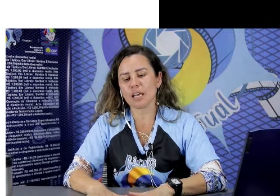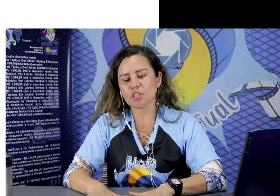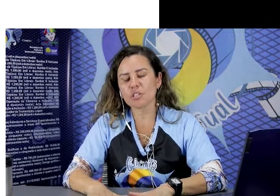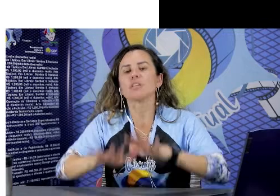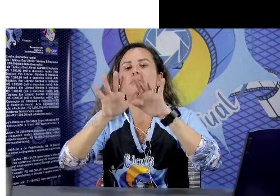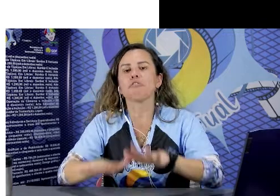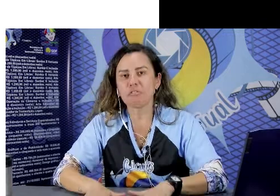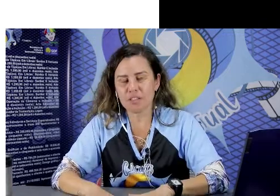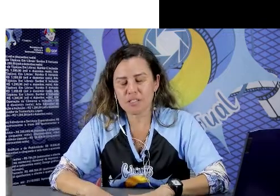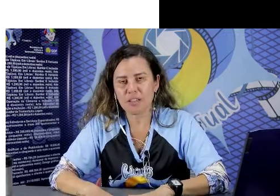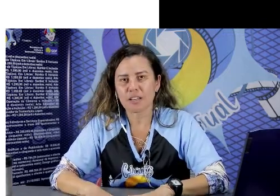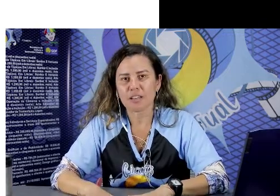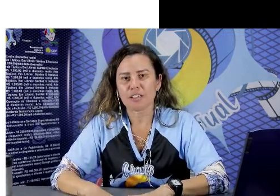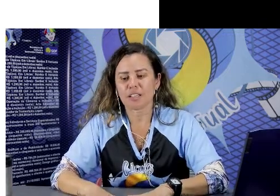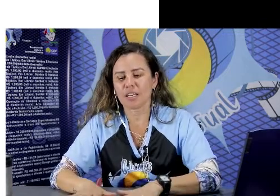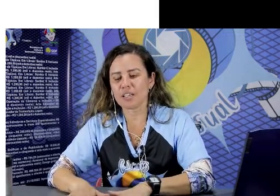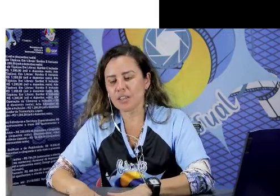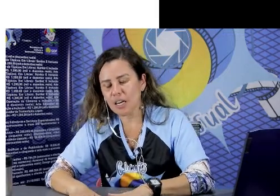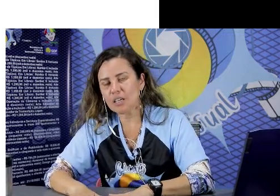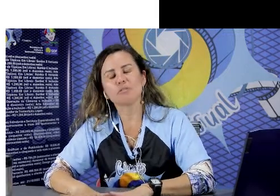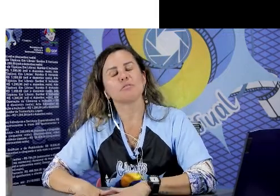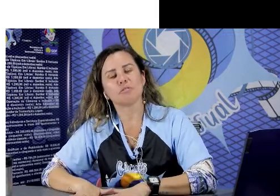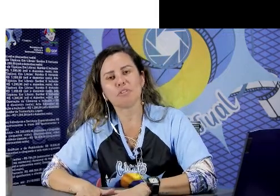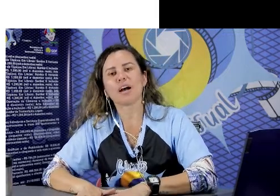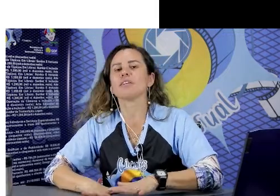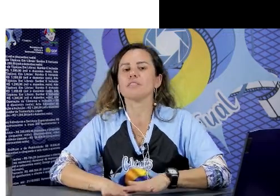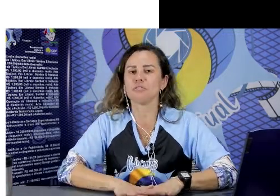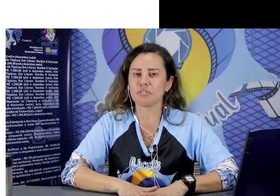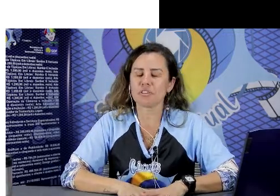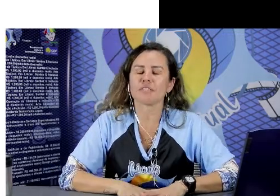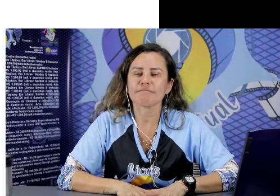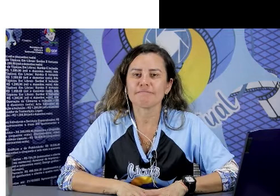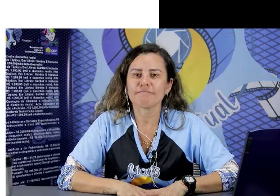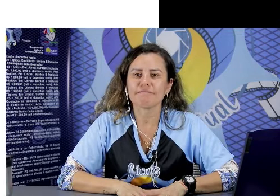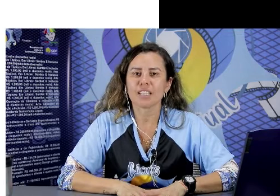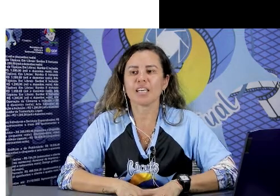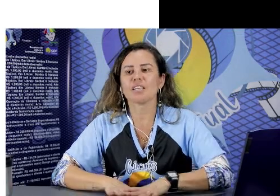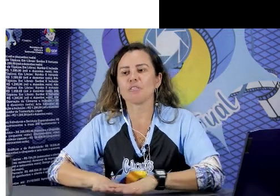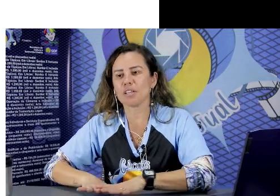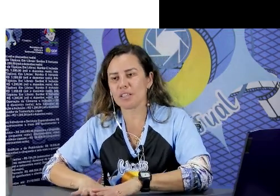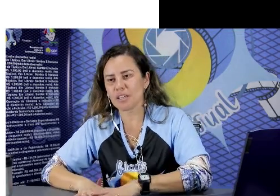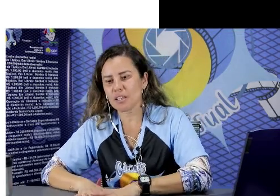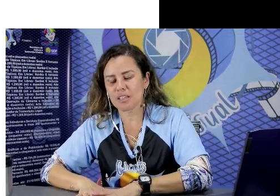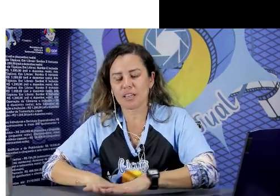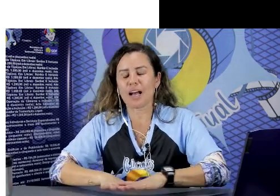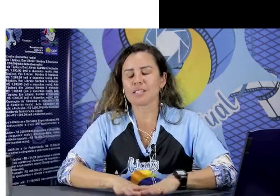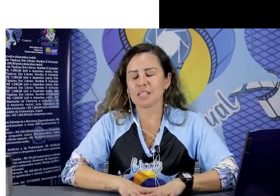de vivência. Ele não vai viver. Ele não vai ter